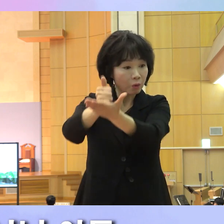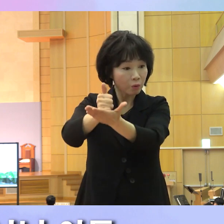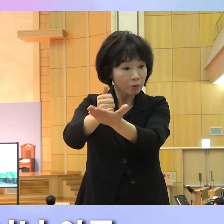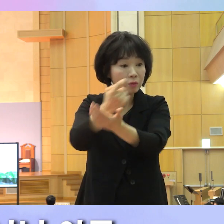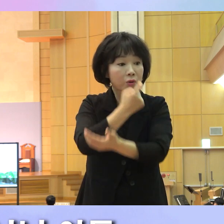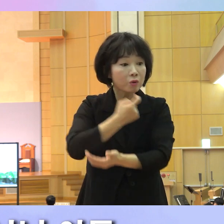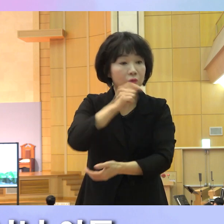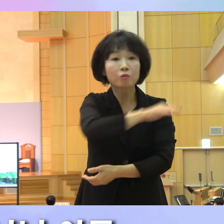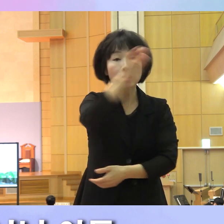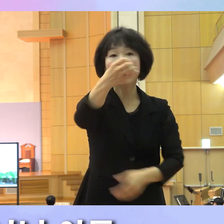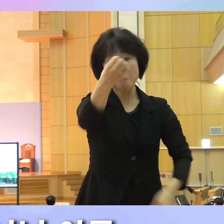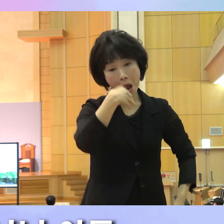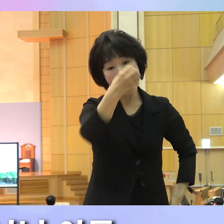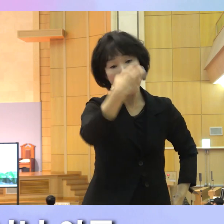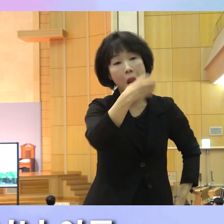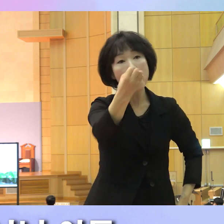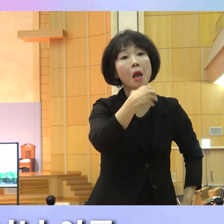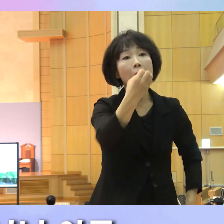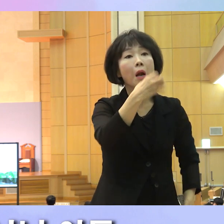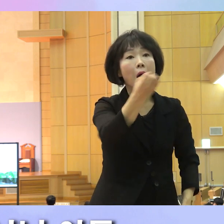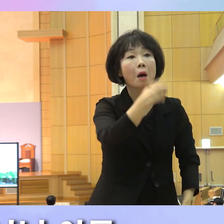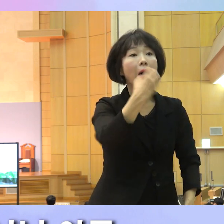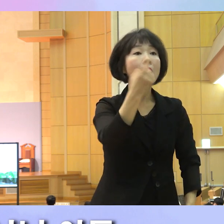우리에게 말하라.